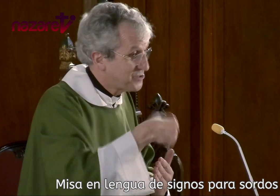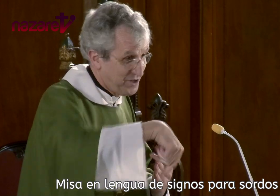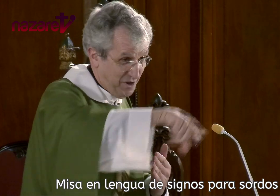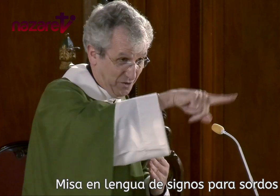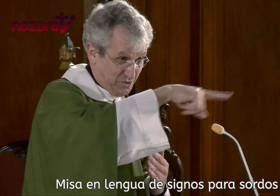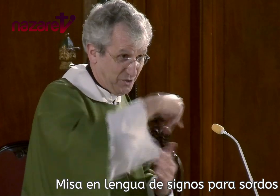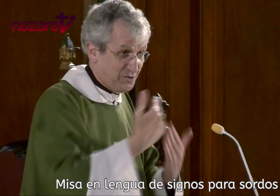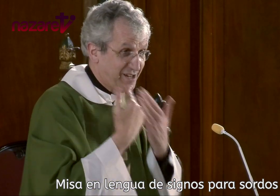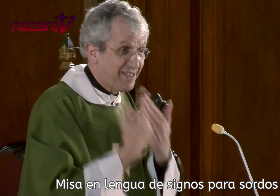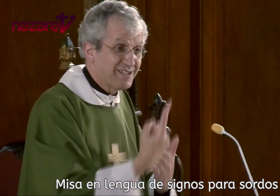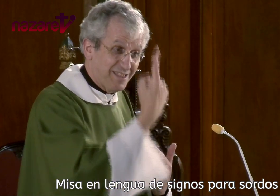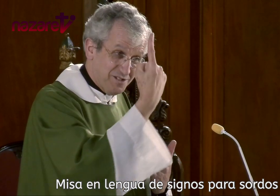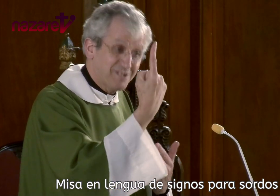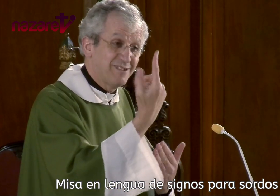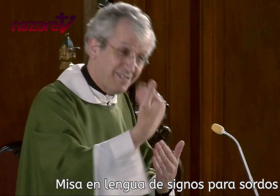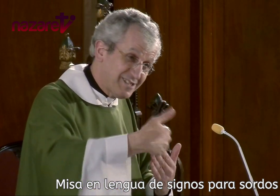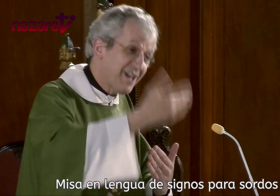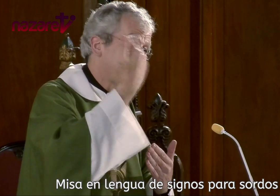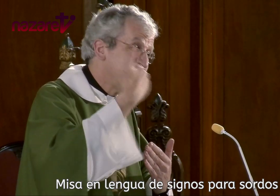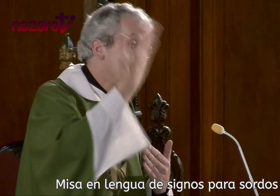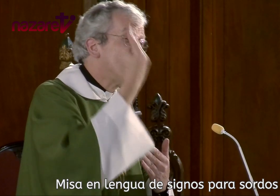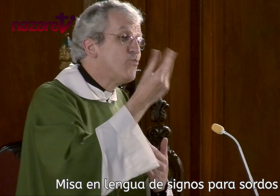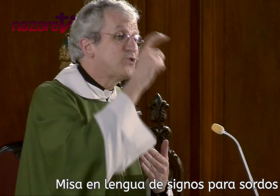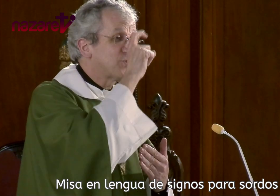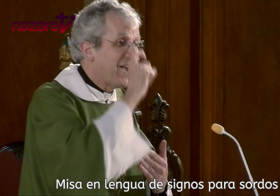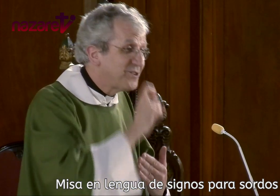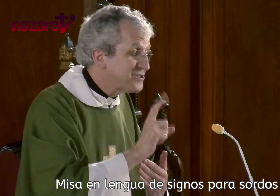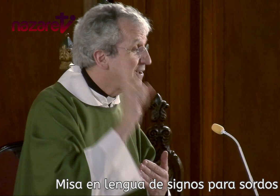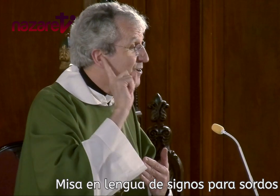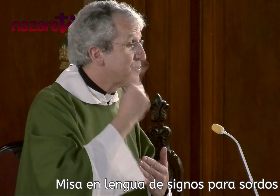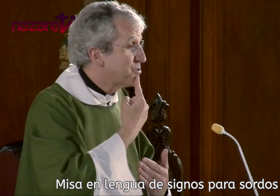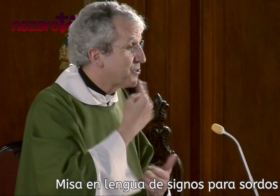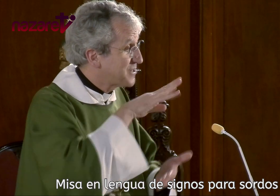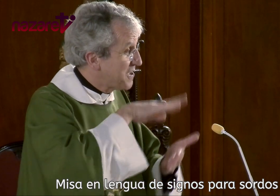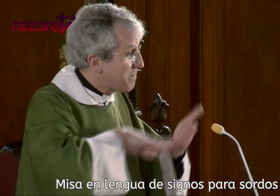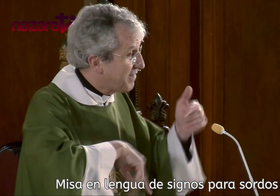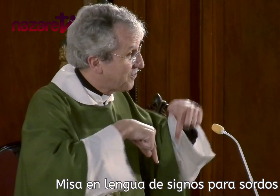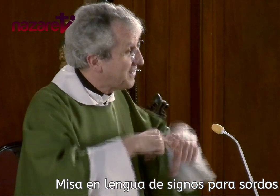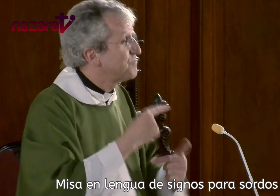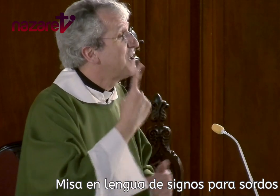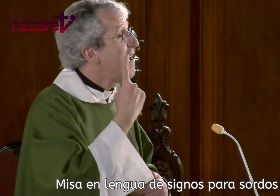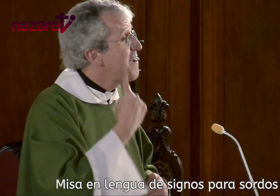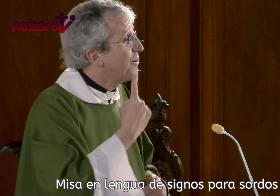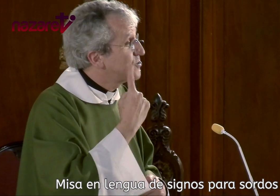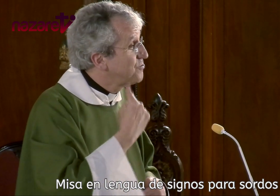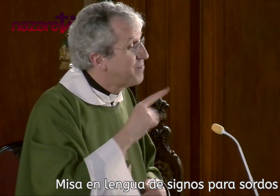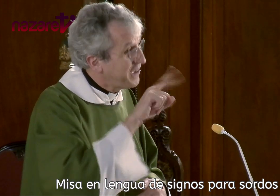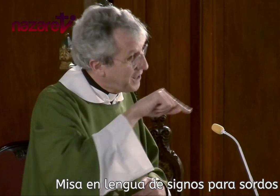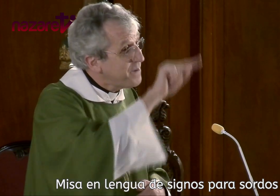nosotros gracias a dios desde hace muchos años los sordos aquí en barcelona tenemos la costumbre y también